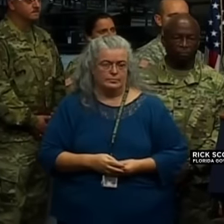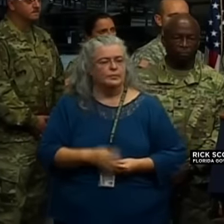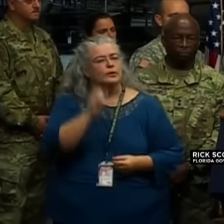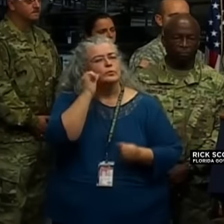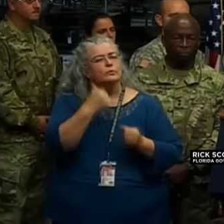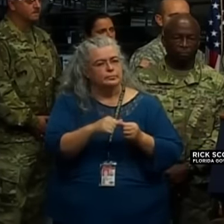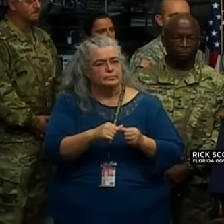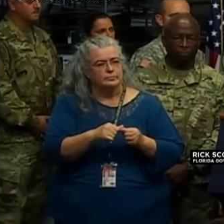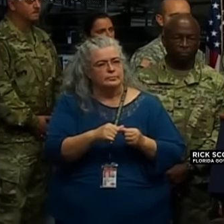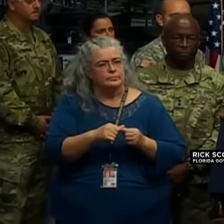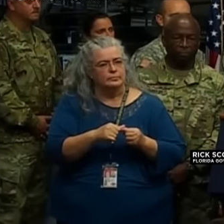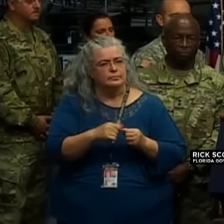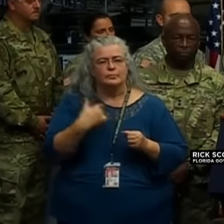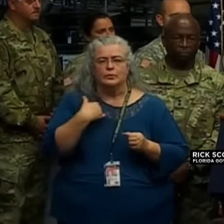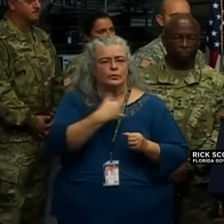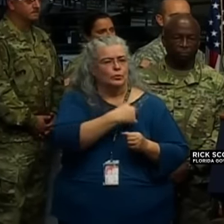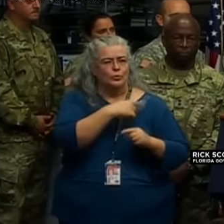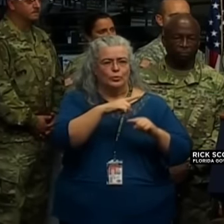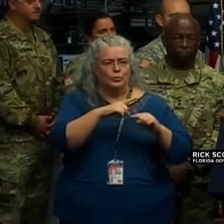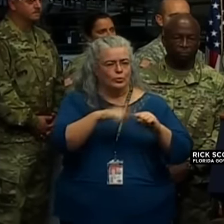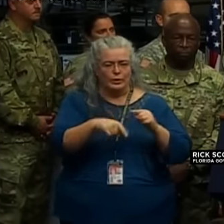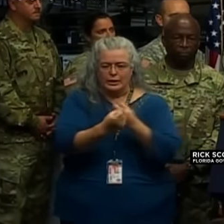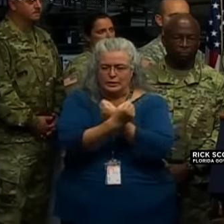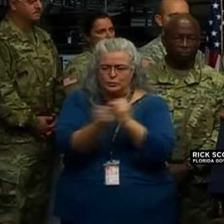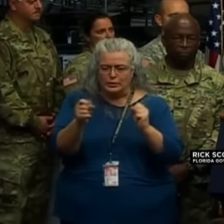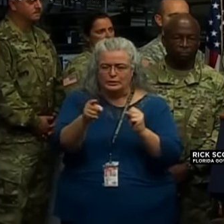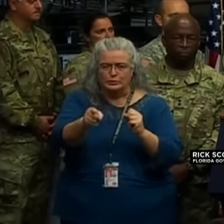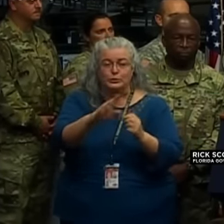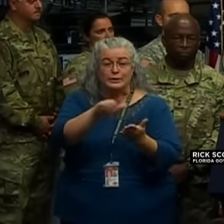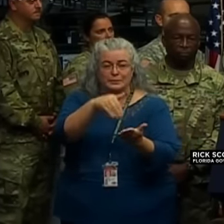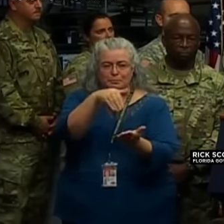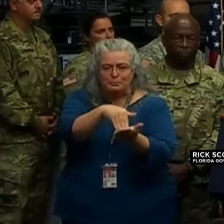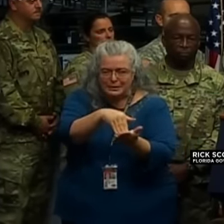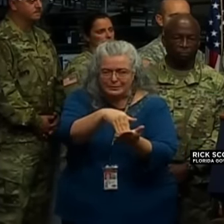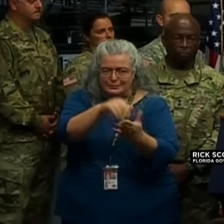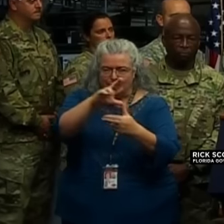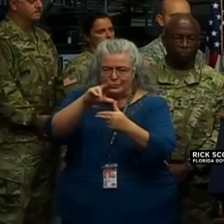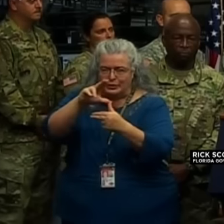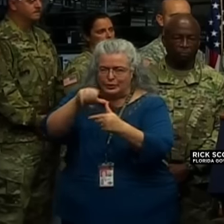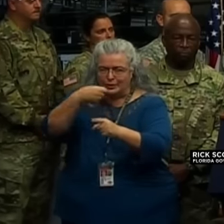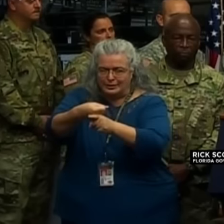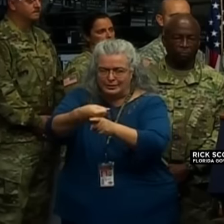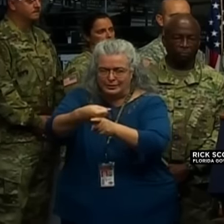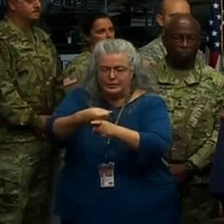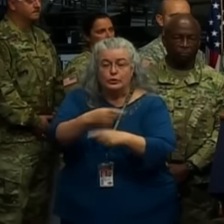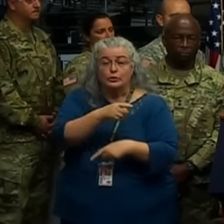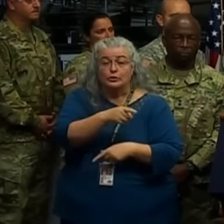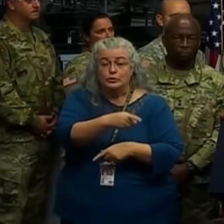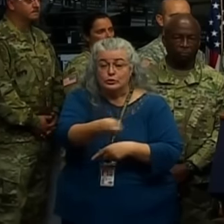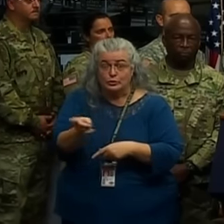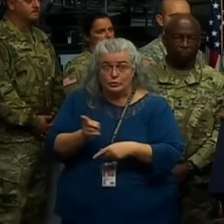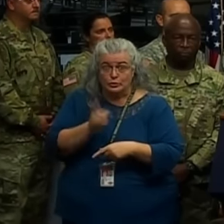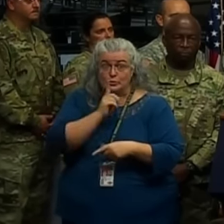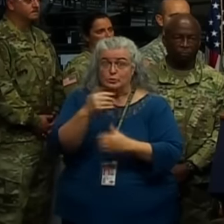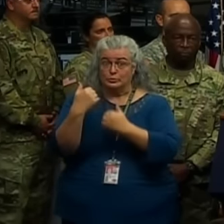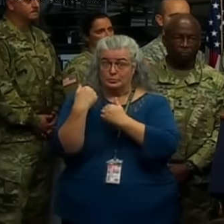chiuse badate bene non possiamo salvarvi durante una tempesta siate responsabili durante il